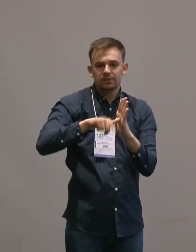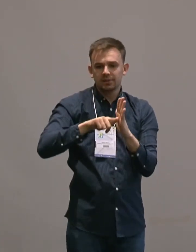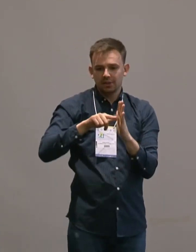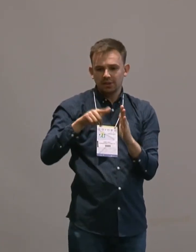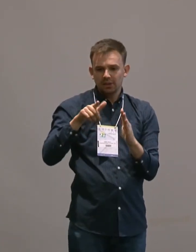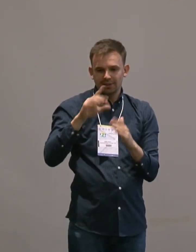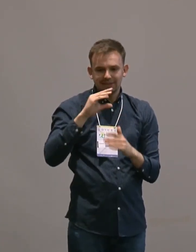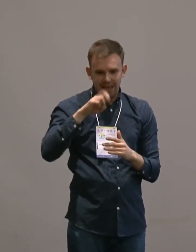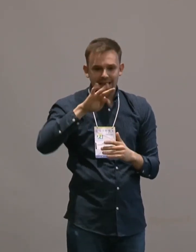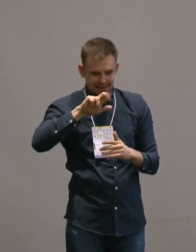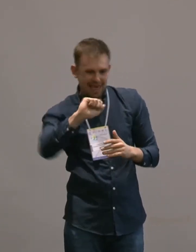central do Brasil